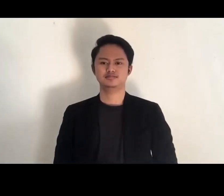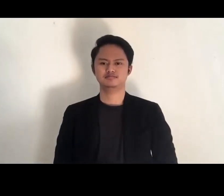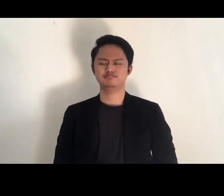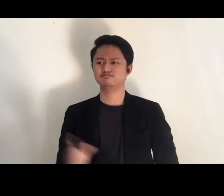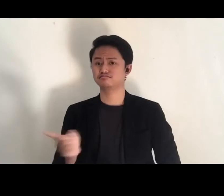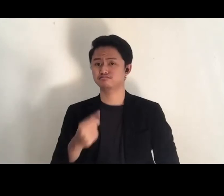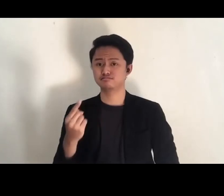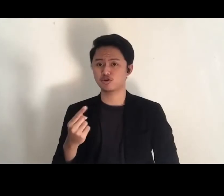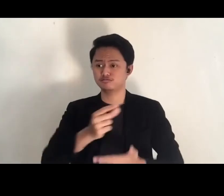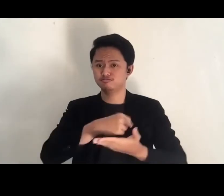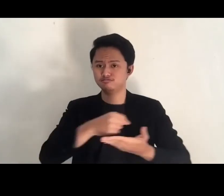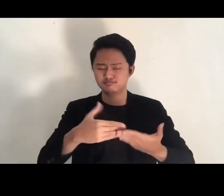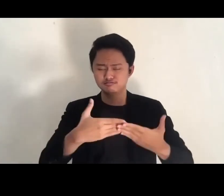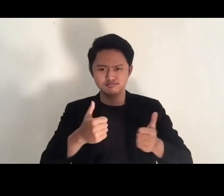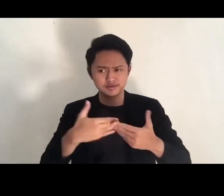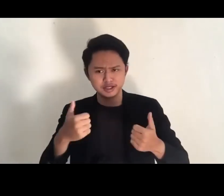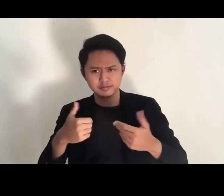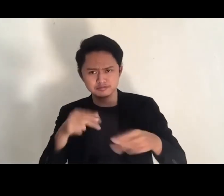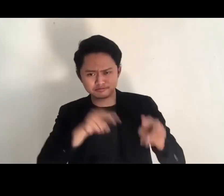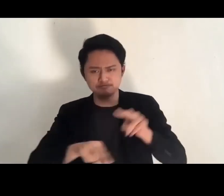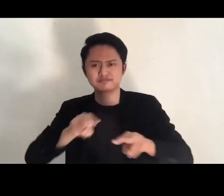Ibu peserta webinar sekalian,